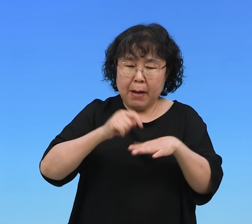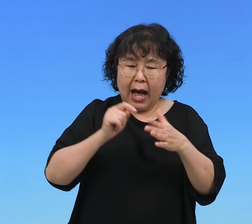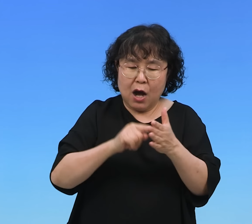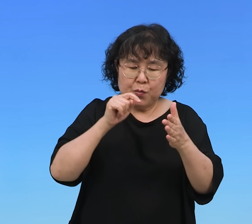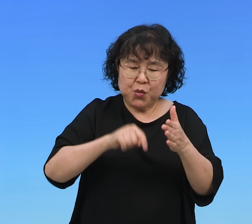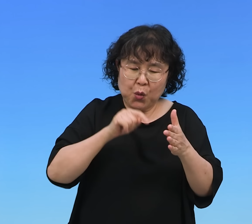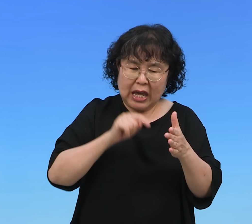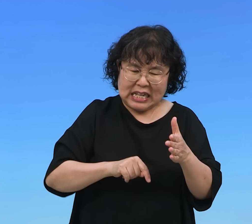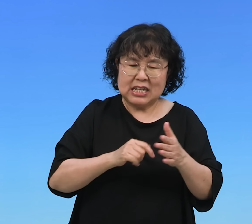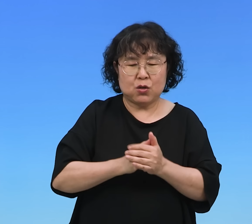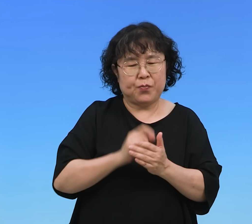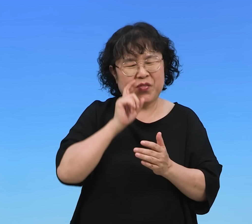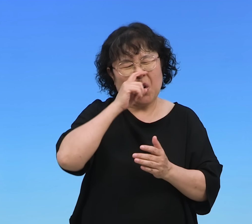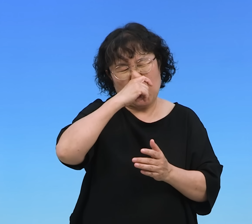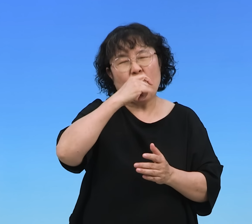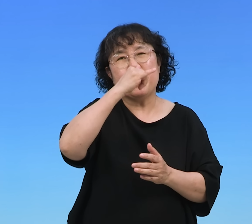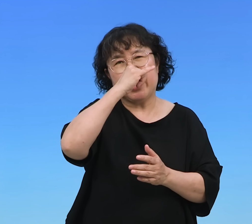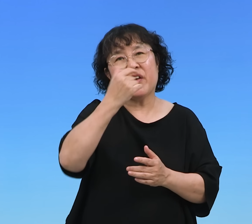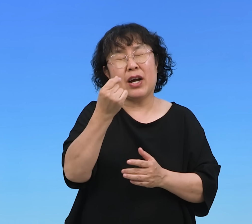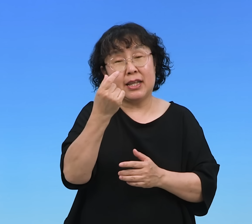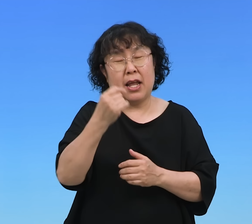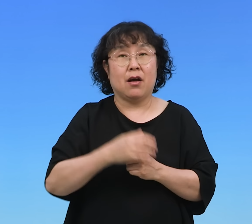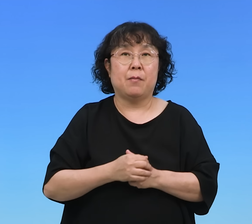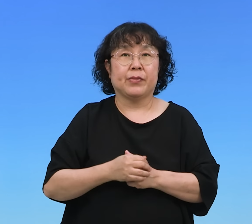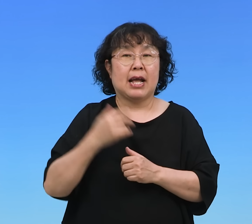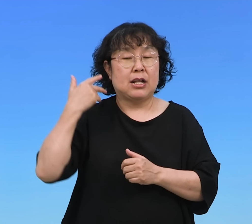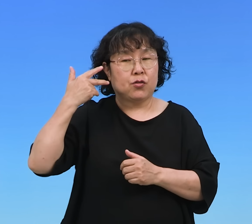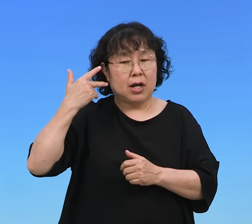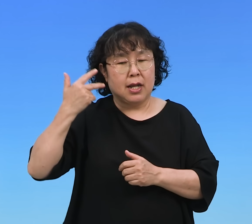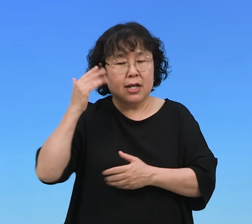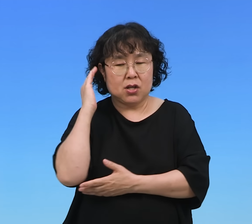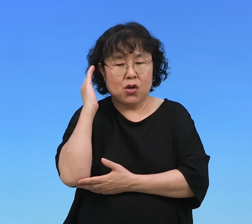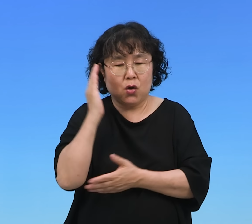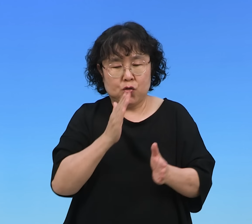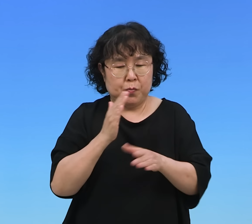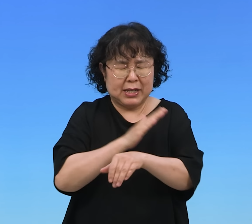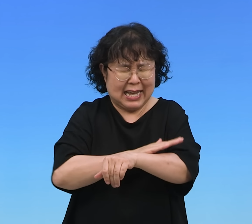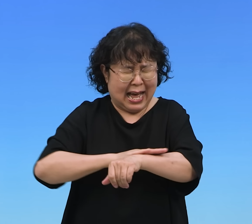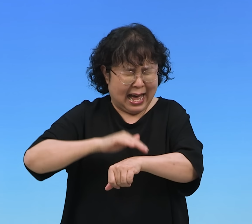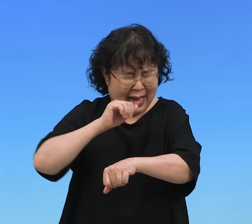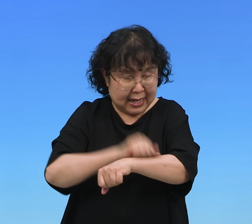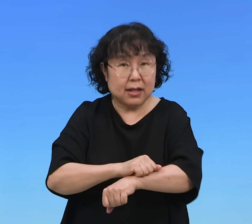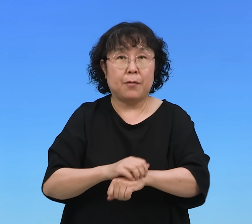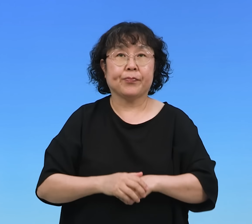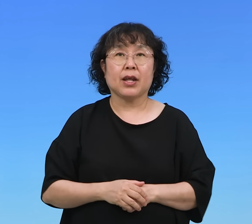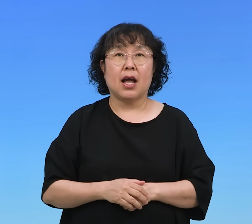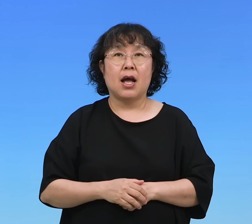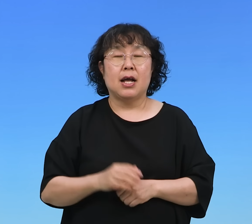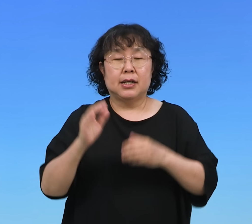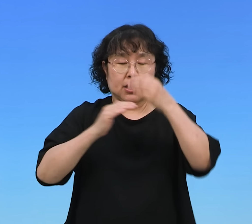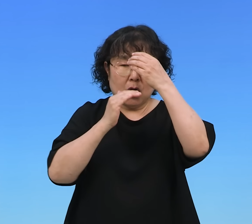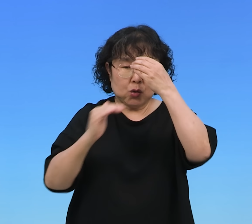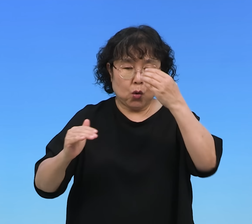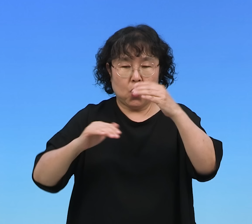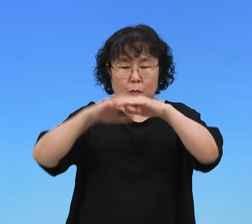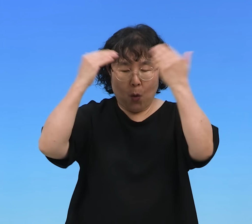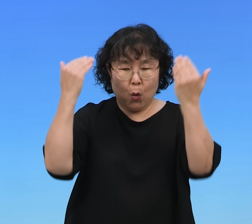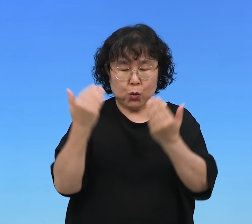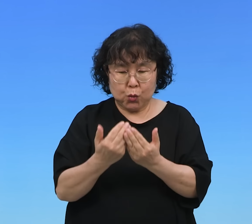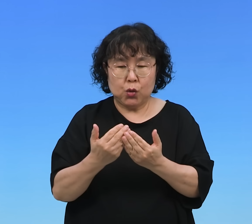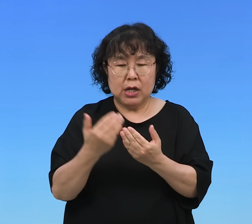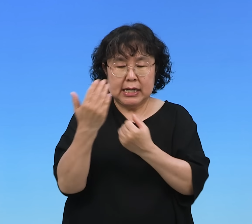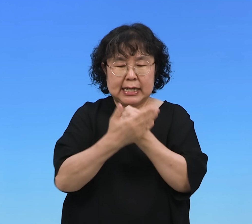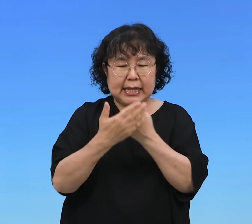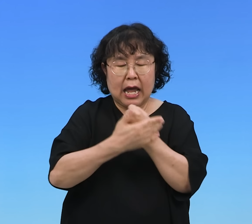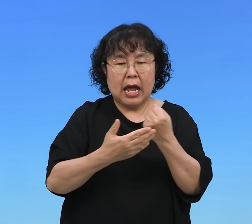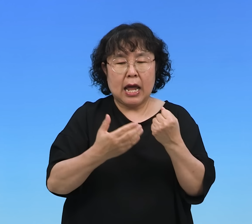안에는 불순물이 있더라는 거예요. 한 주일 내내 설교 준비 잘해가지고 성도들 모두가 은혜 받기를 원하는 마음이